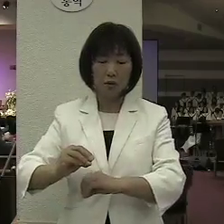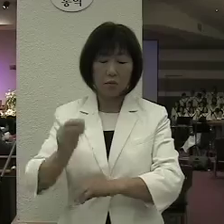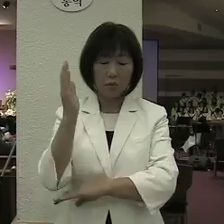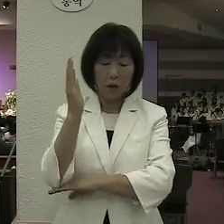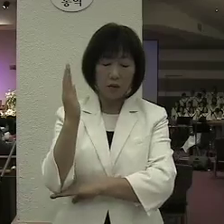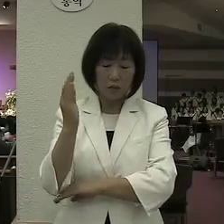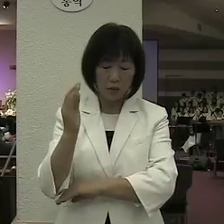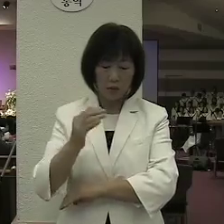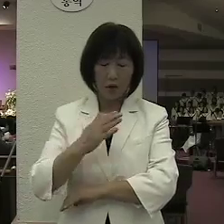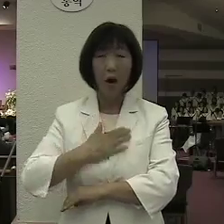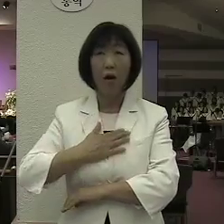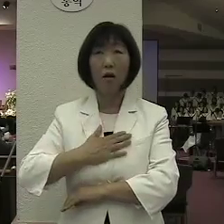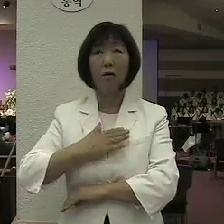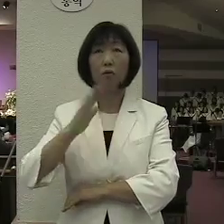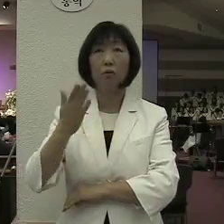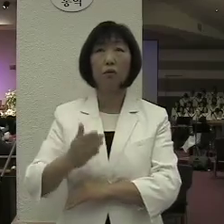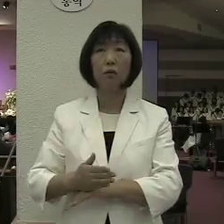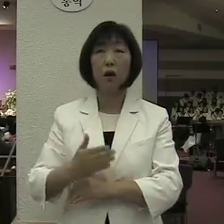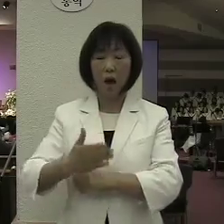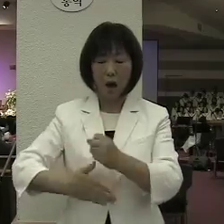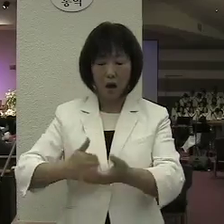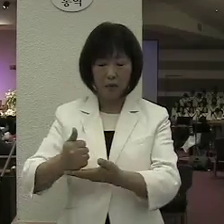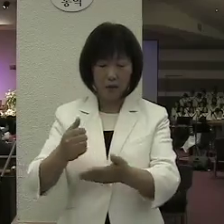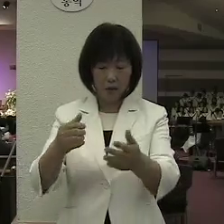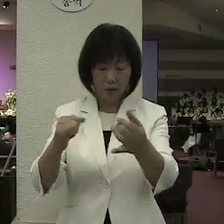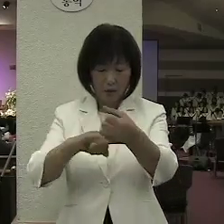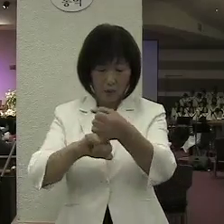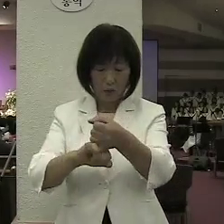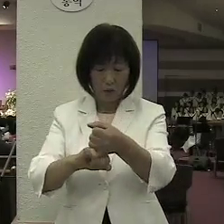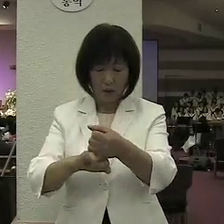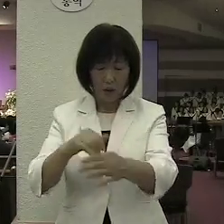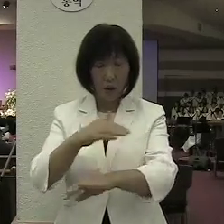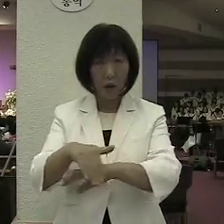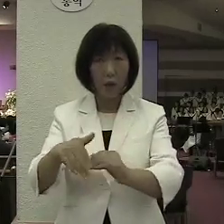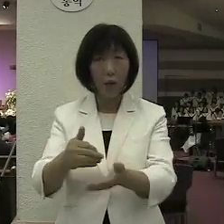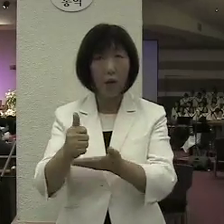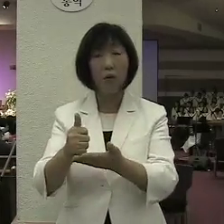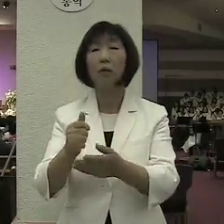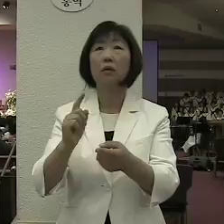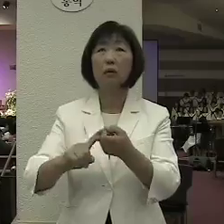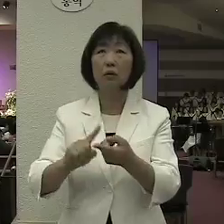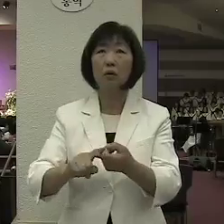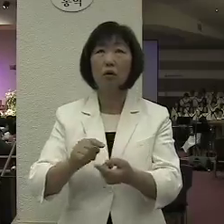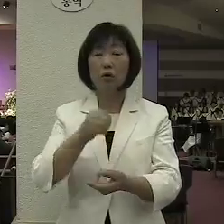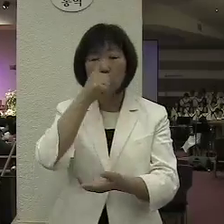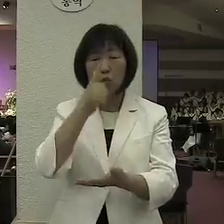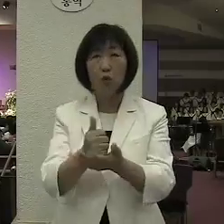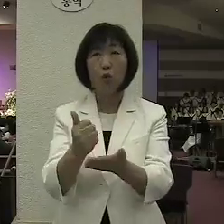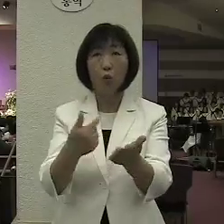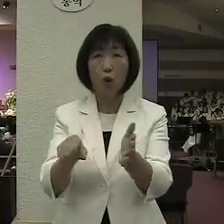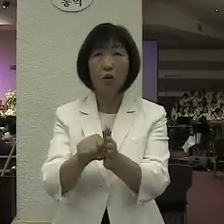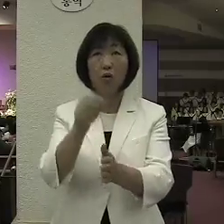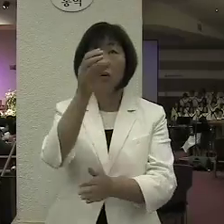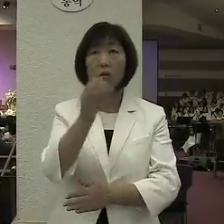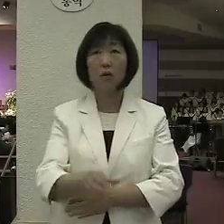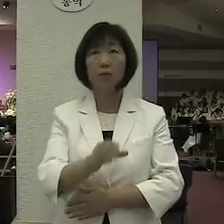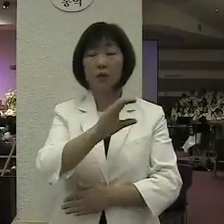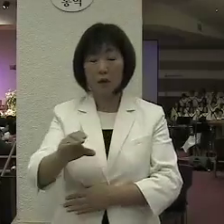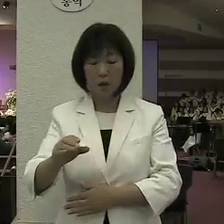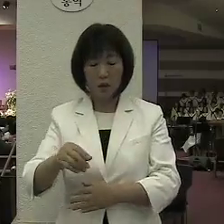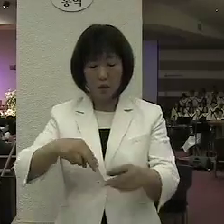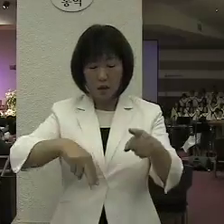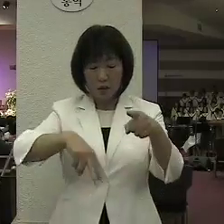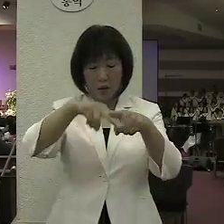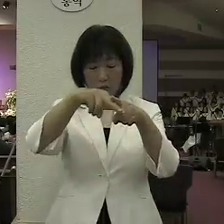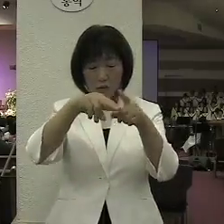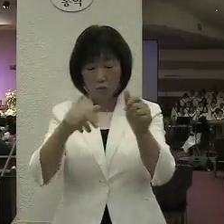모든 것을 디퍼런스 메이커로 우리에게 우리의 신앙과 믿음에 있어서 우리에게